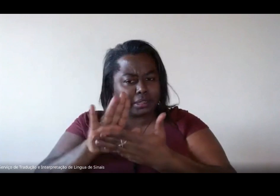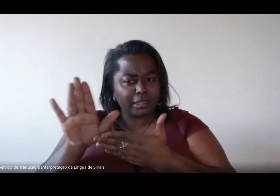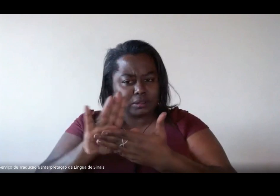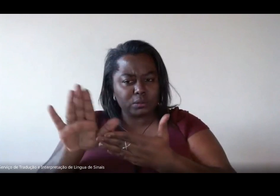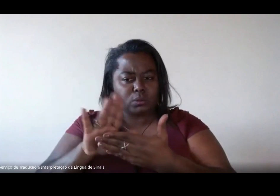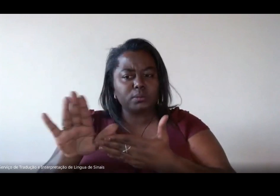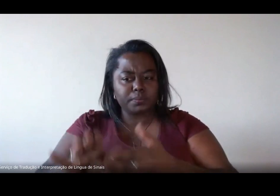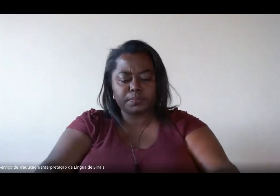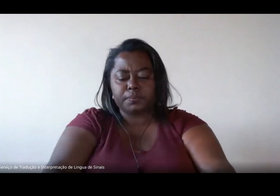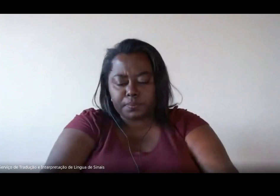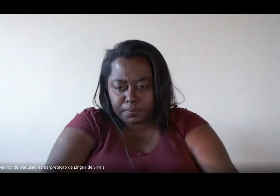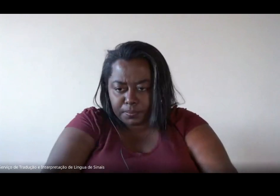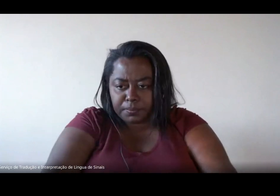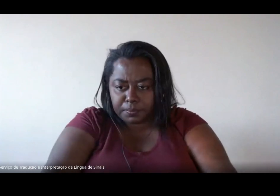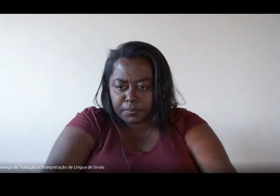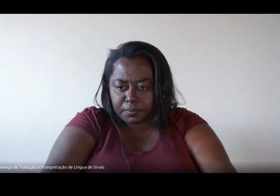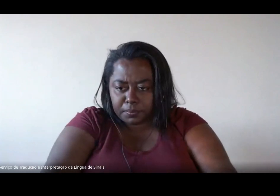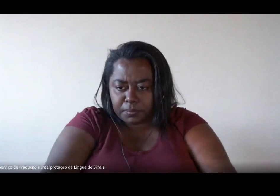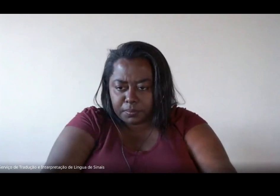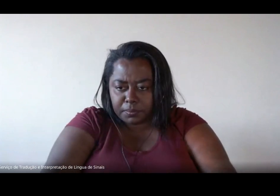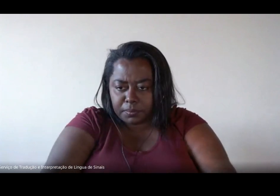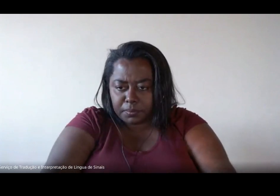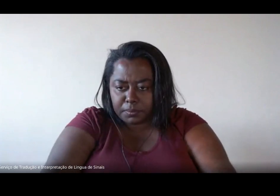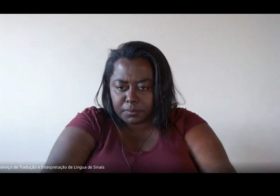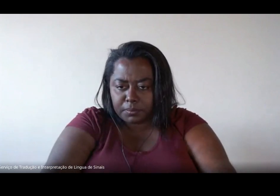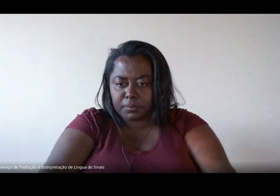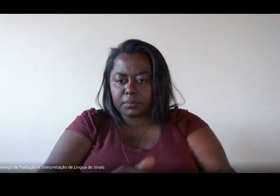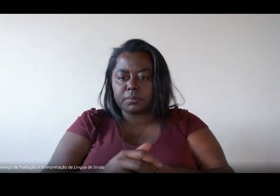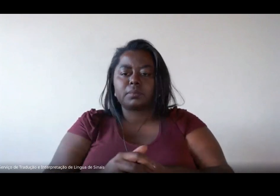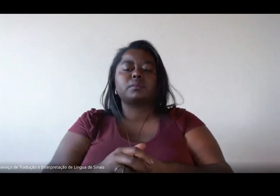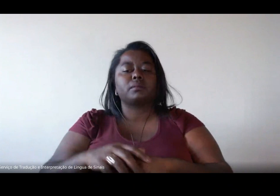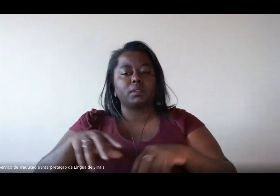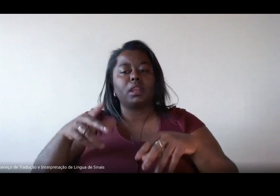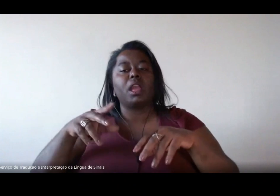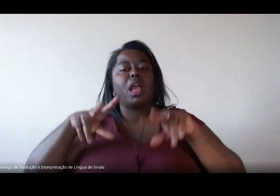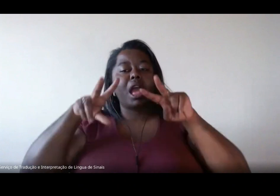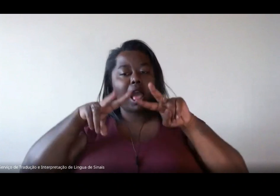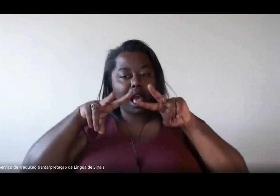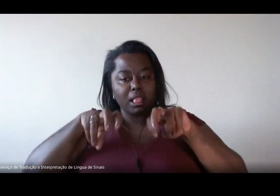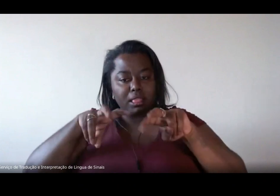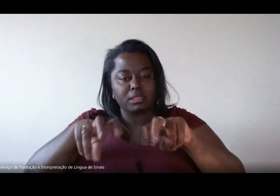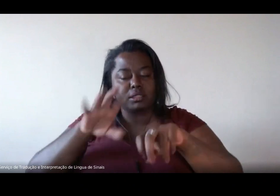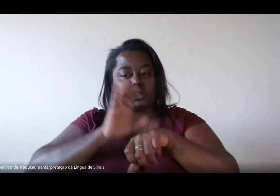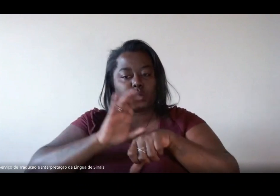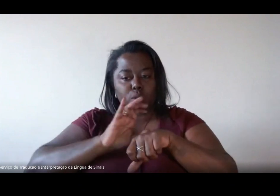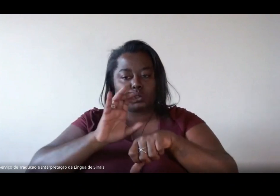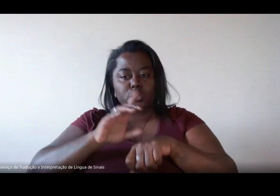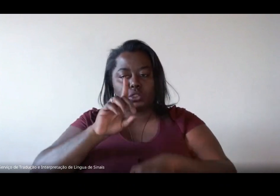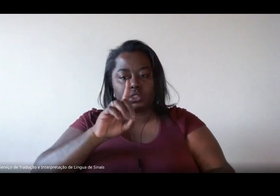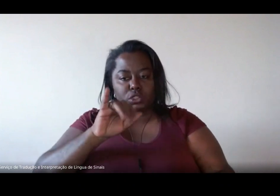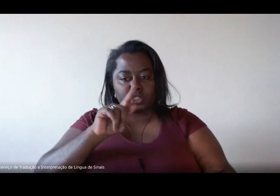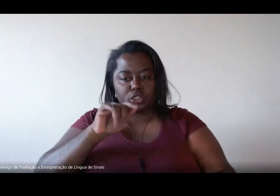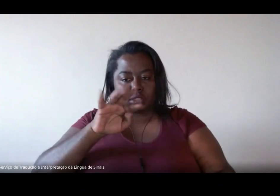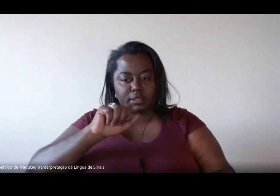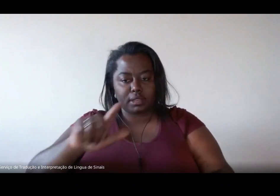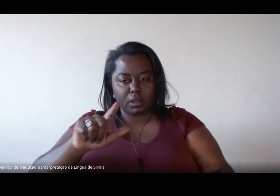Roberto? É, mês passado. Mês passado, isso, é. Né, do Análise do Discurso Digital, Dicionário